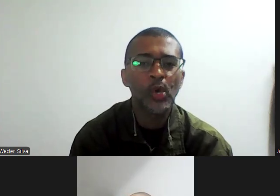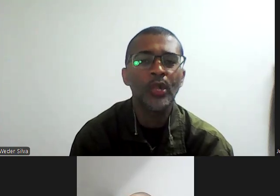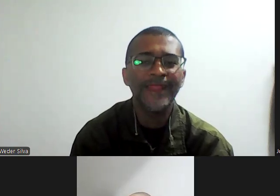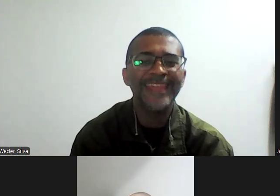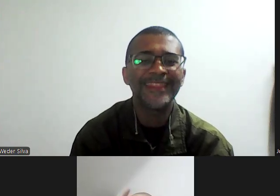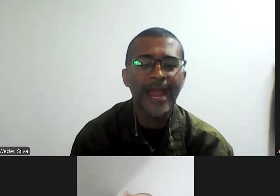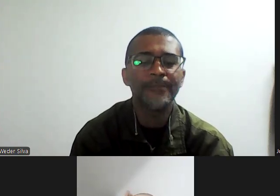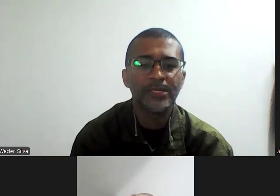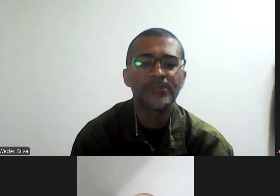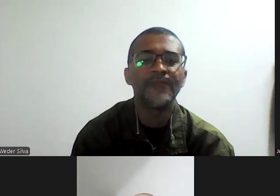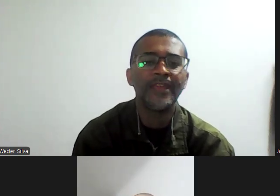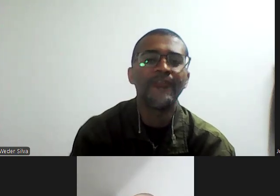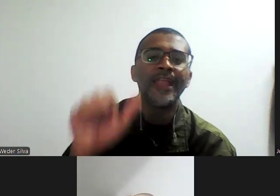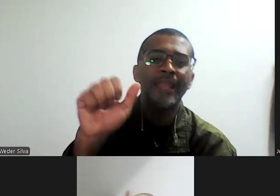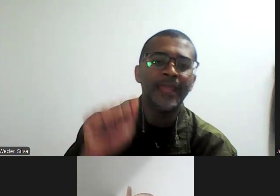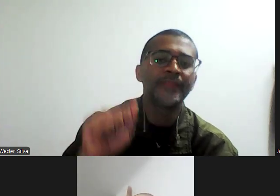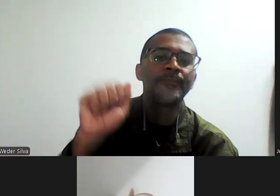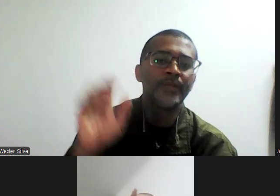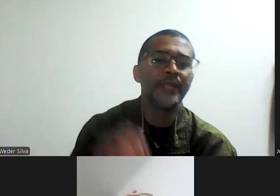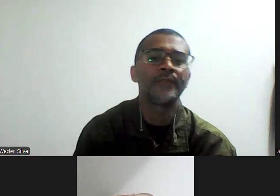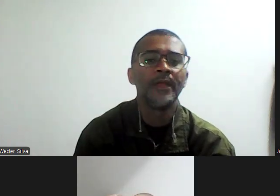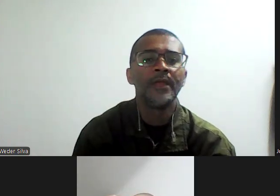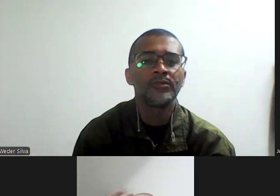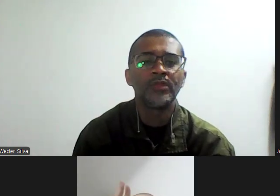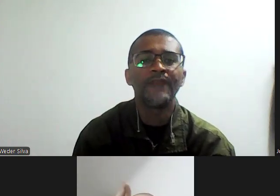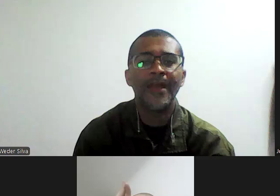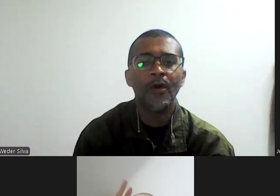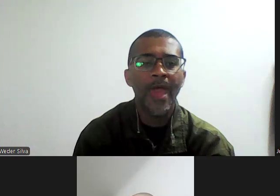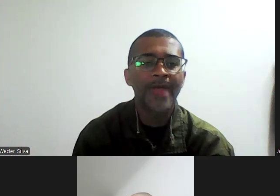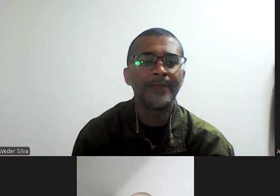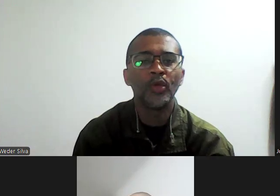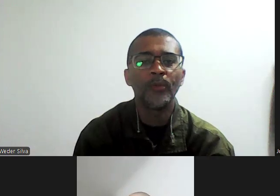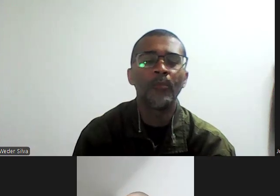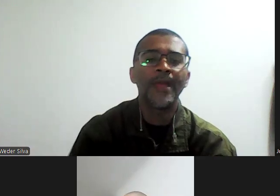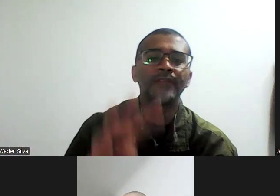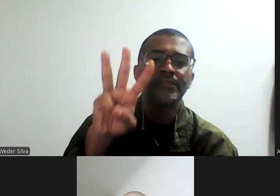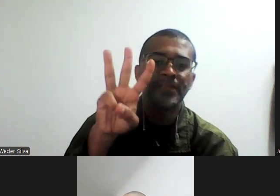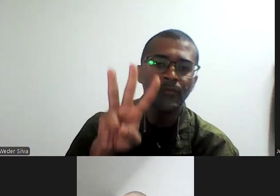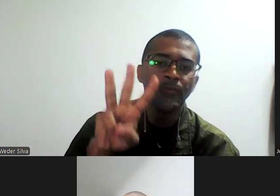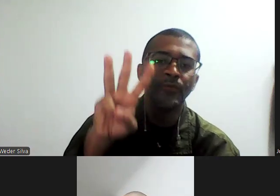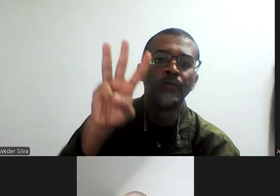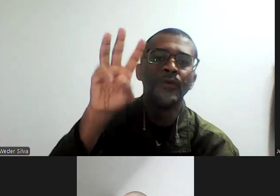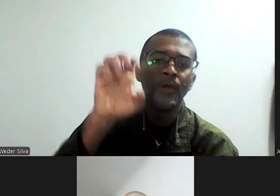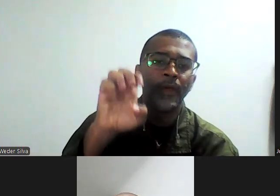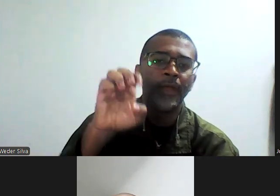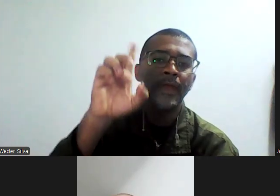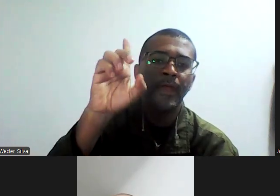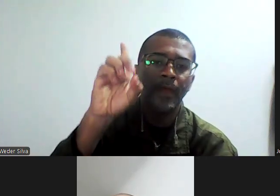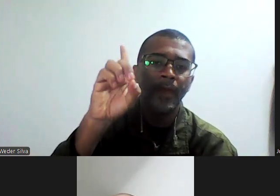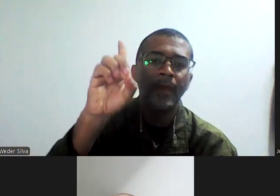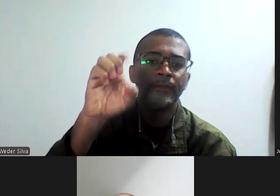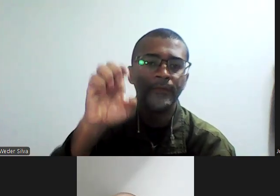é soletrar mesmo. Você vai ter que falar letra por letra. Então você tem que falar o Éder, meu nome completo vai ser o